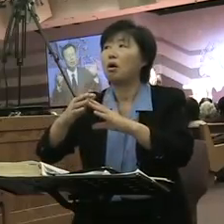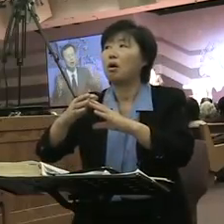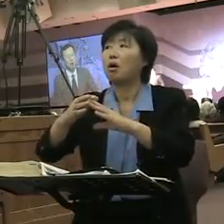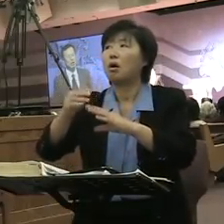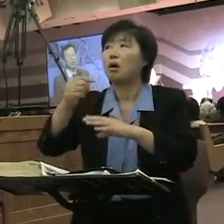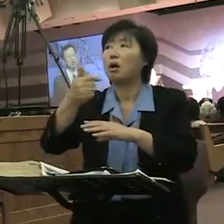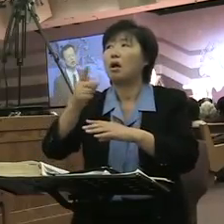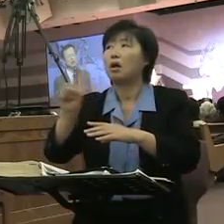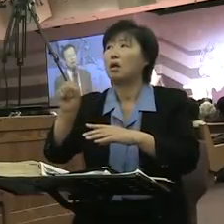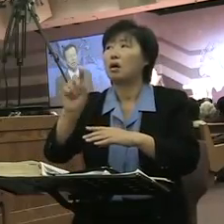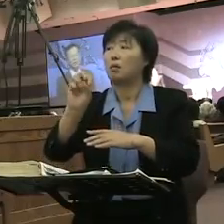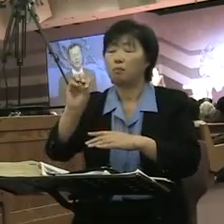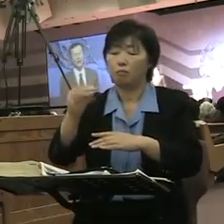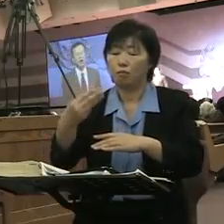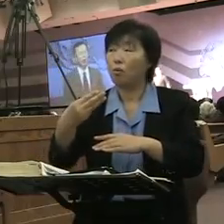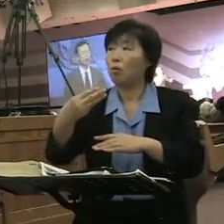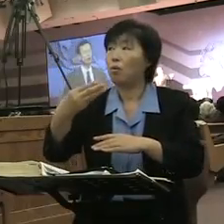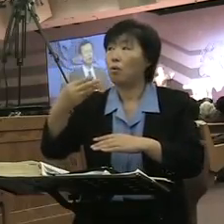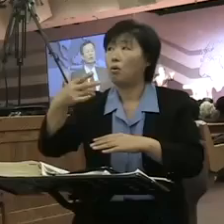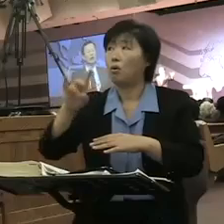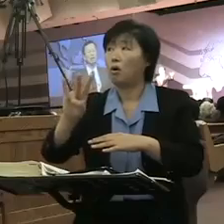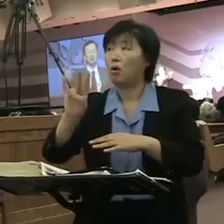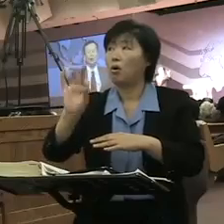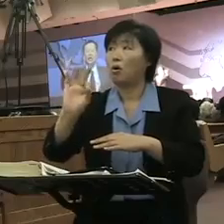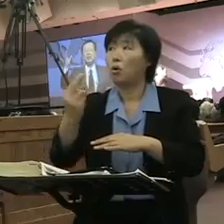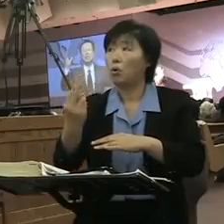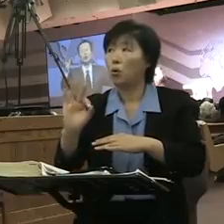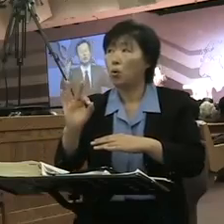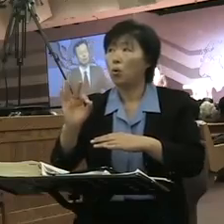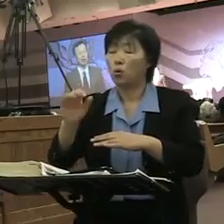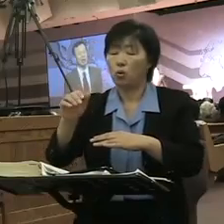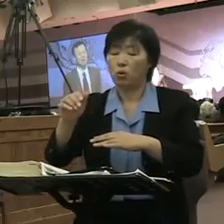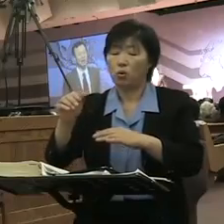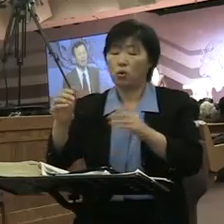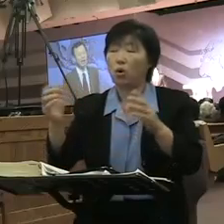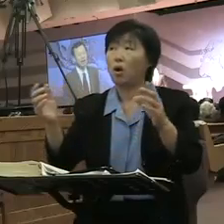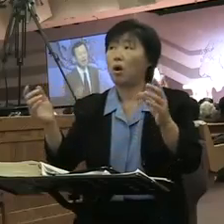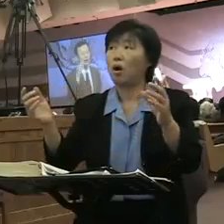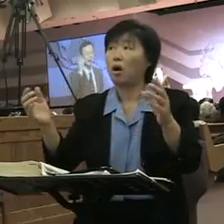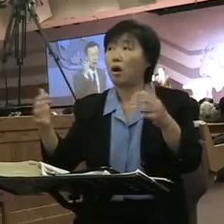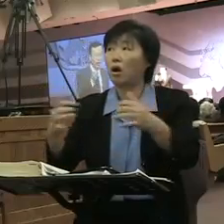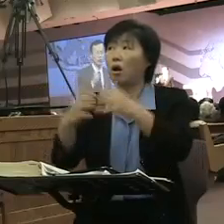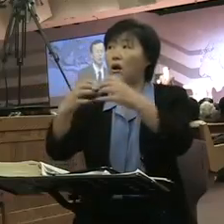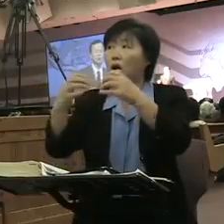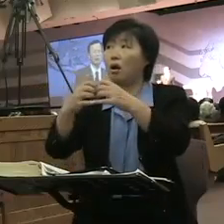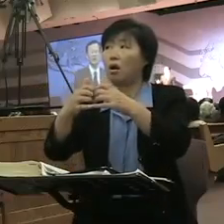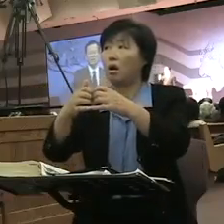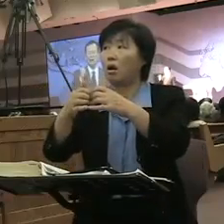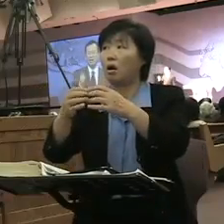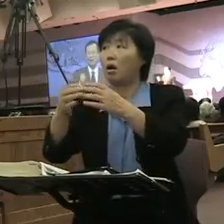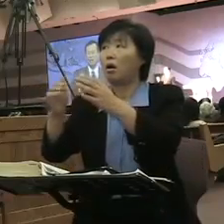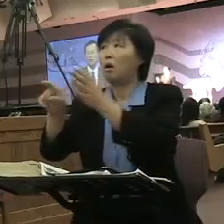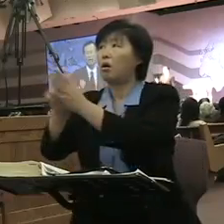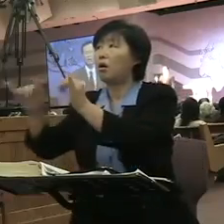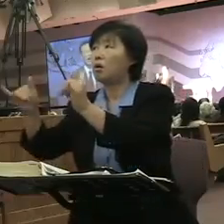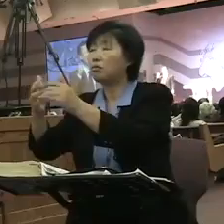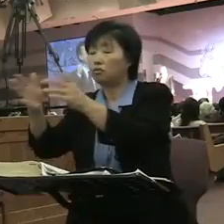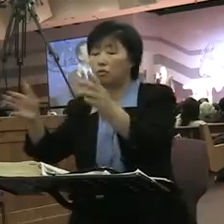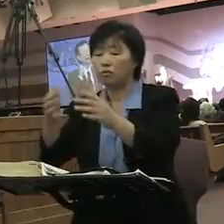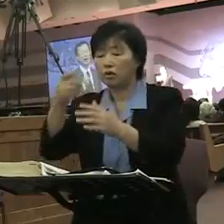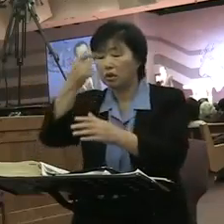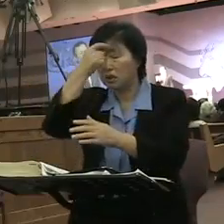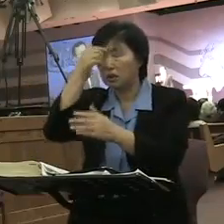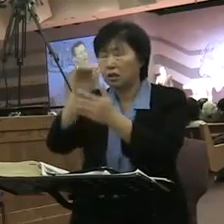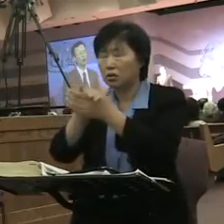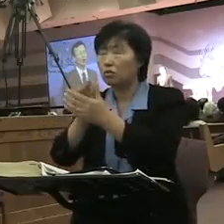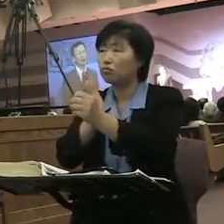싸움, 마지막 전쟁을 치르러 가기 전에 온 국민들 앞에서 기도를 부탁합니다. 당신들 기도해 주십시오. 이 마지막 전쟁에서